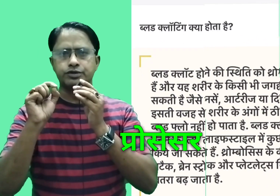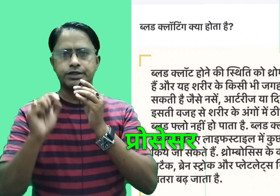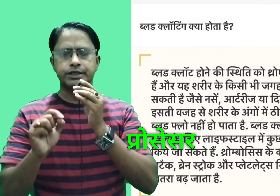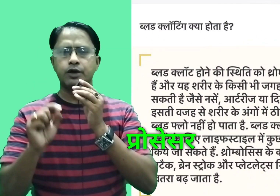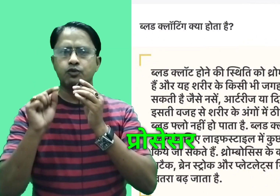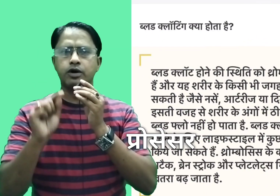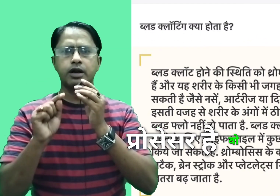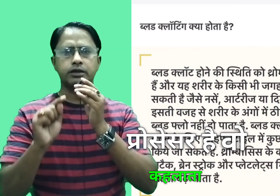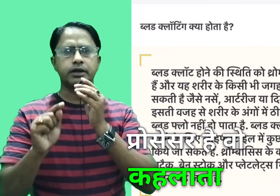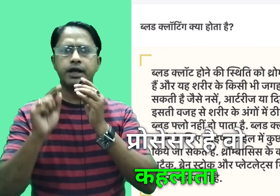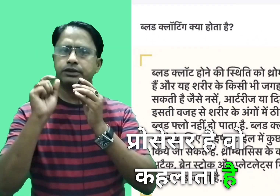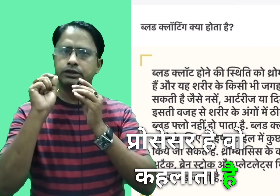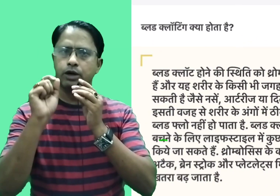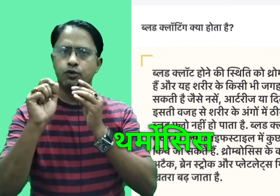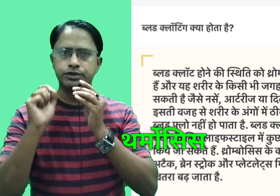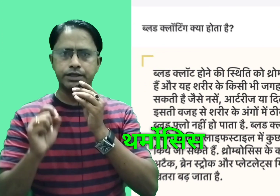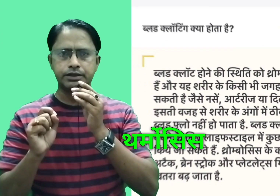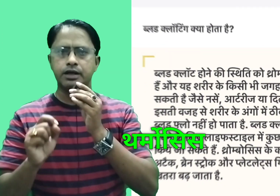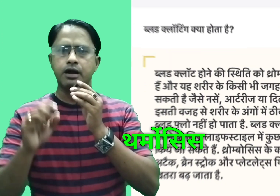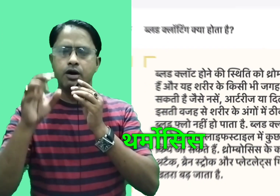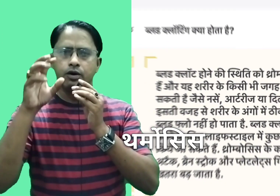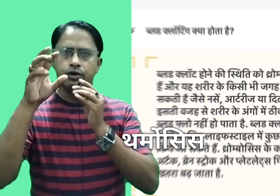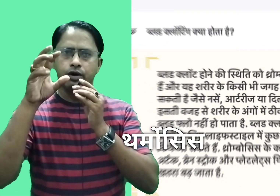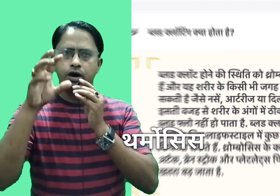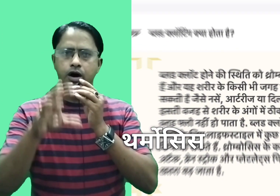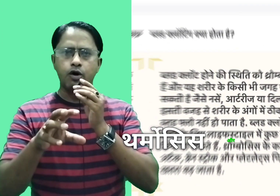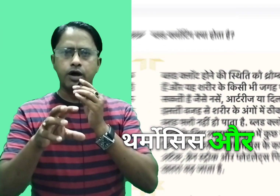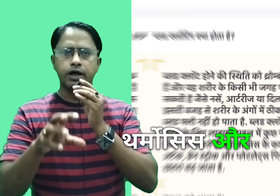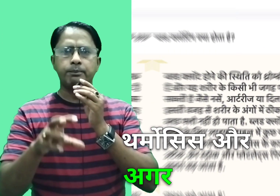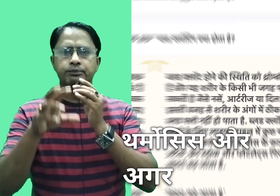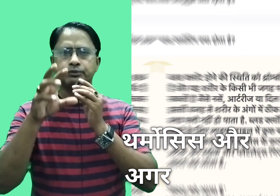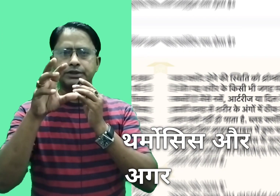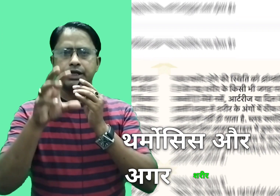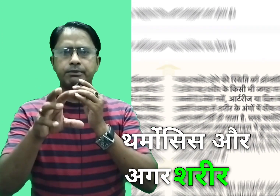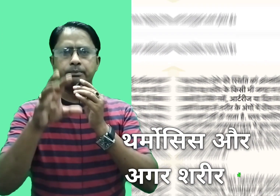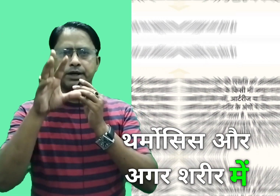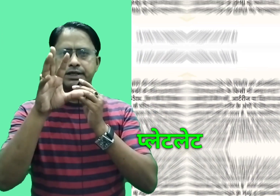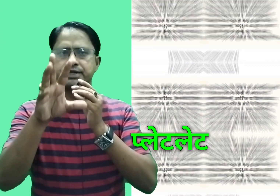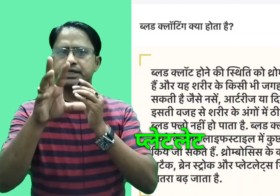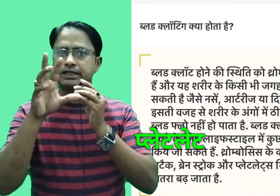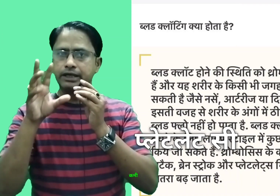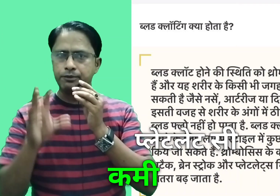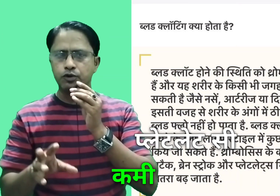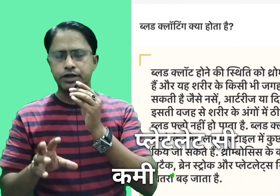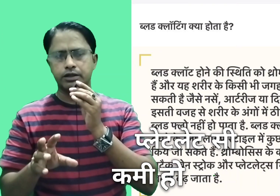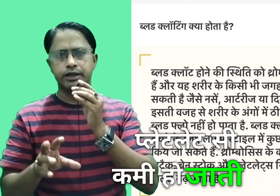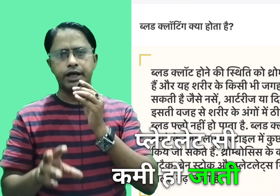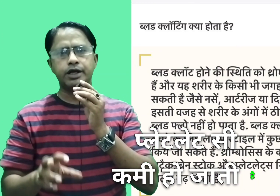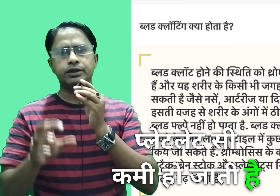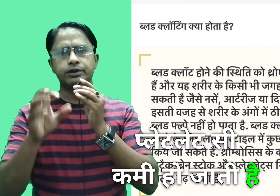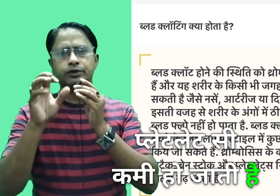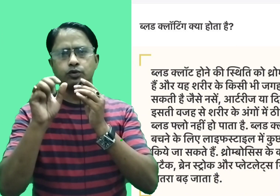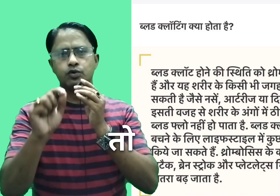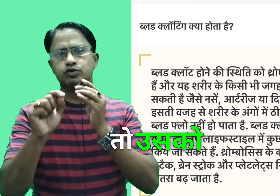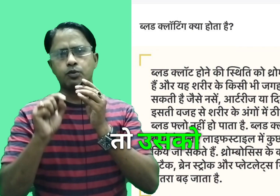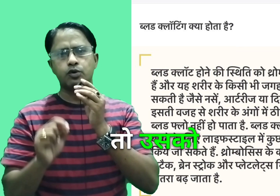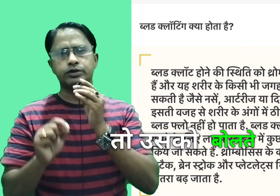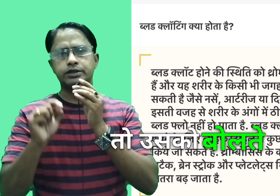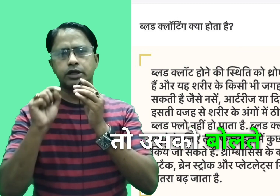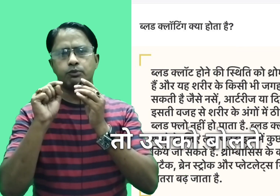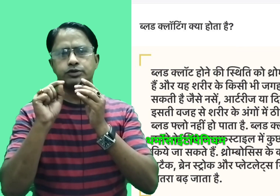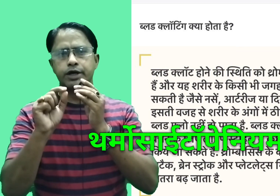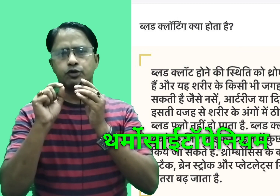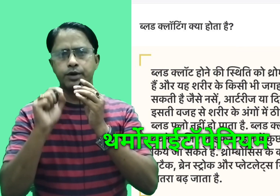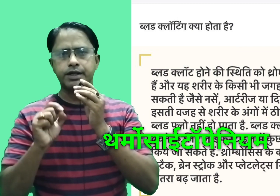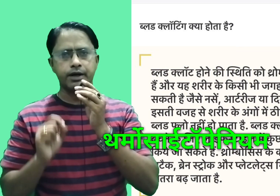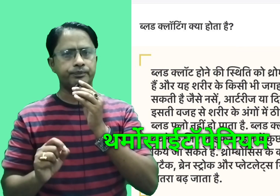जो प्रोसेस है वो कहलाता है थर्मोसिस। और अगर शरीर में प्लेटलेट्स की कमी हो जाती है तो उसको बोलते